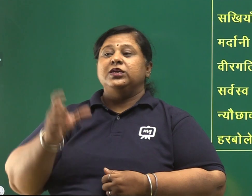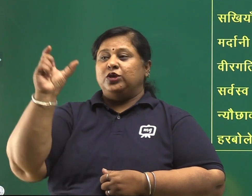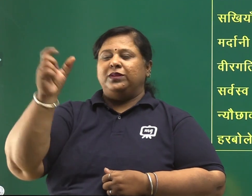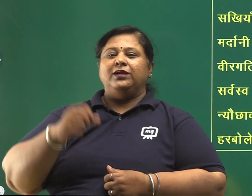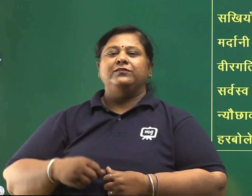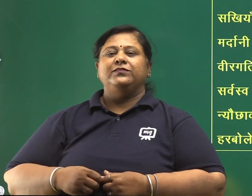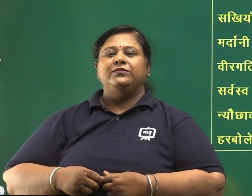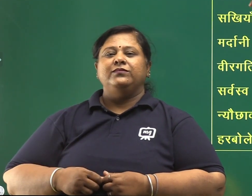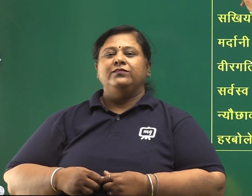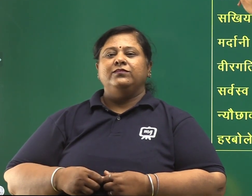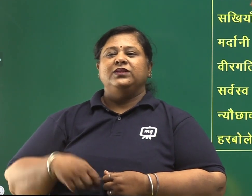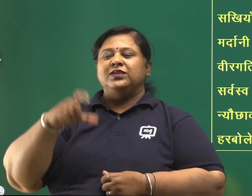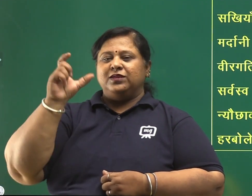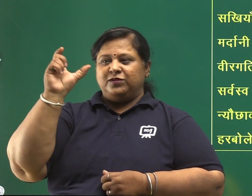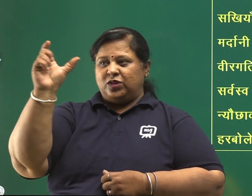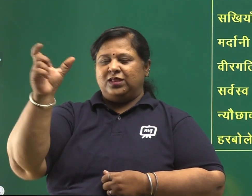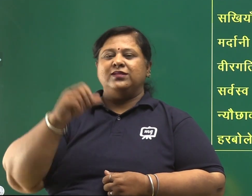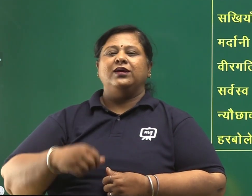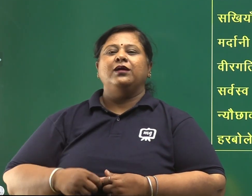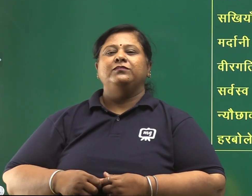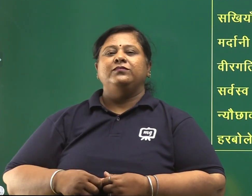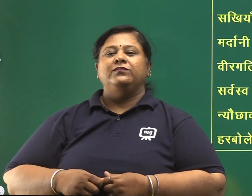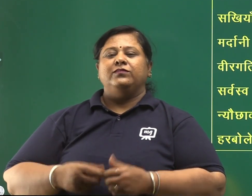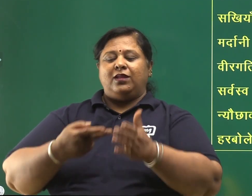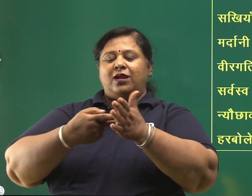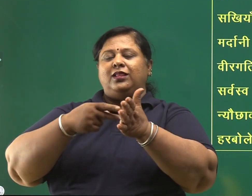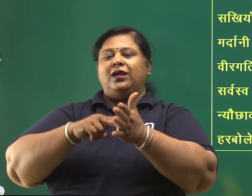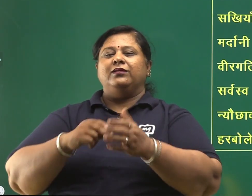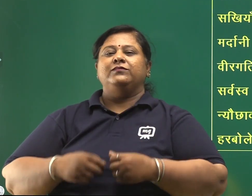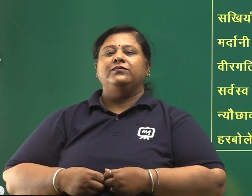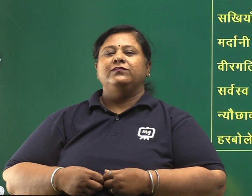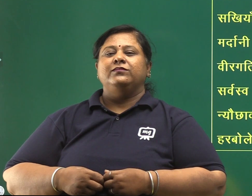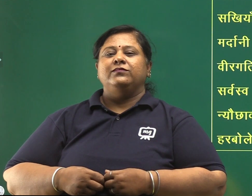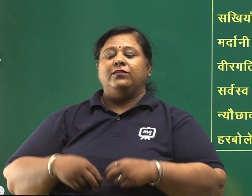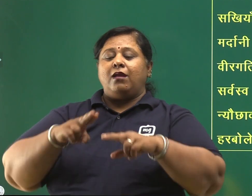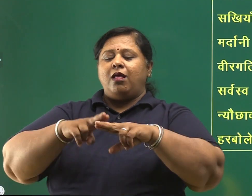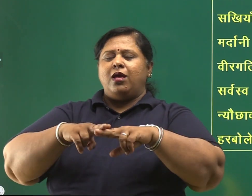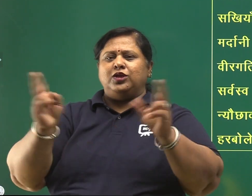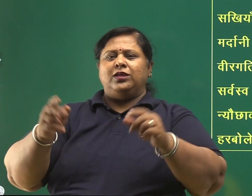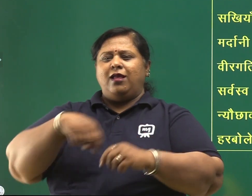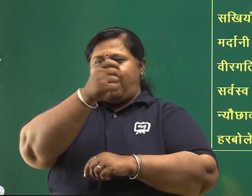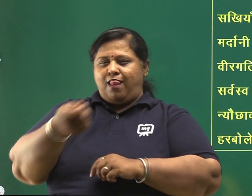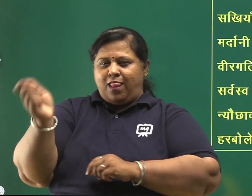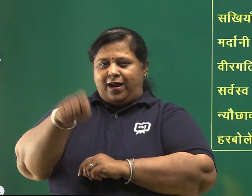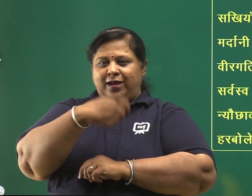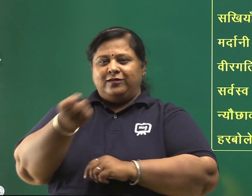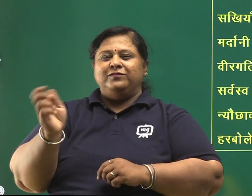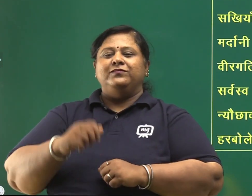है स्वाधीनता संग्राम, अर्थ होगा आज़ादी की लड़ाई।